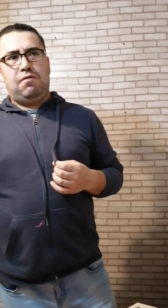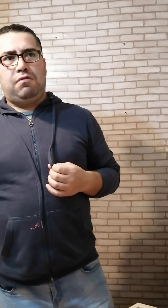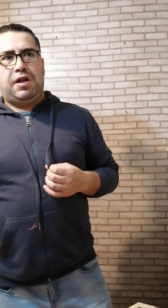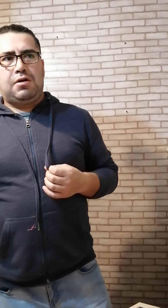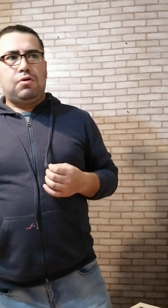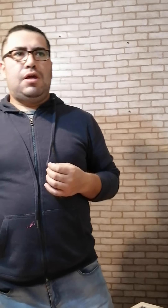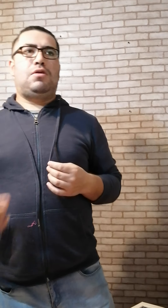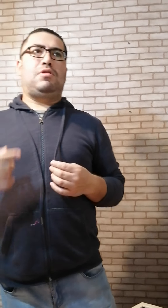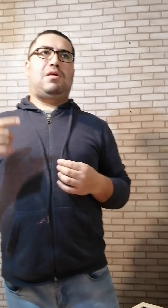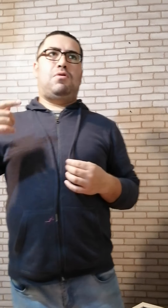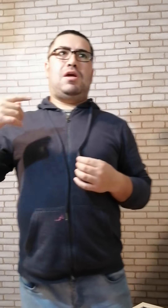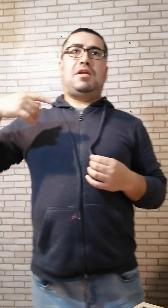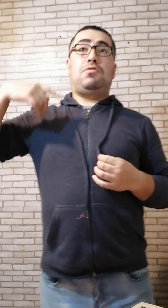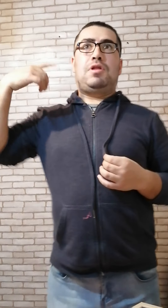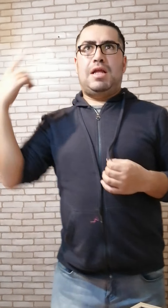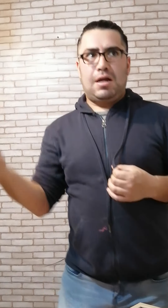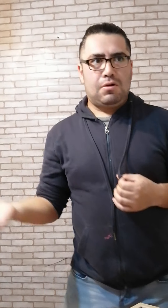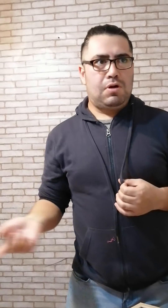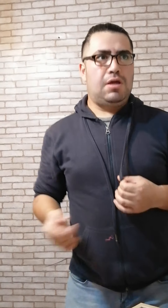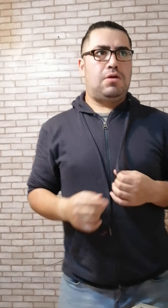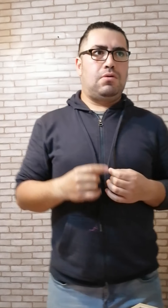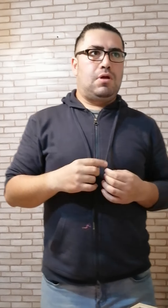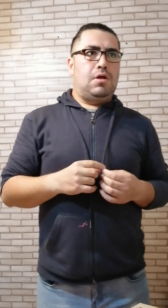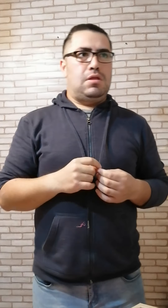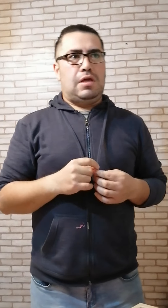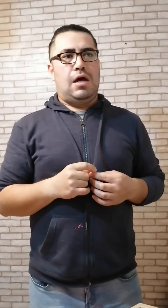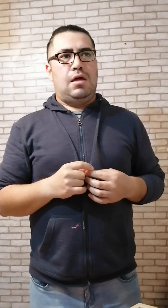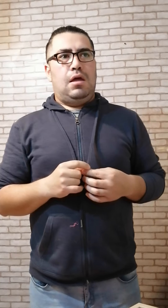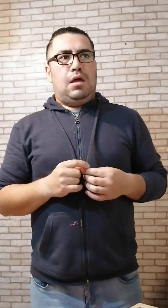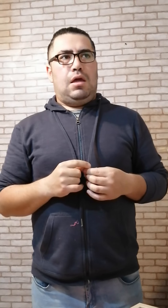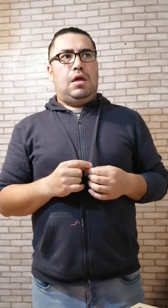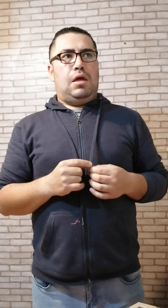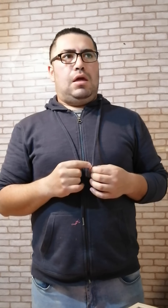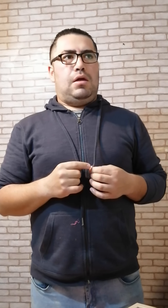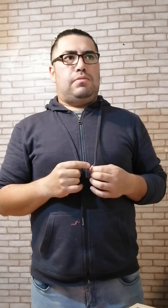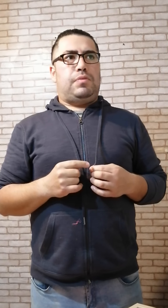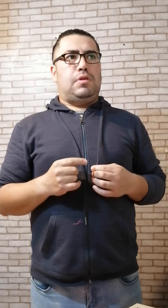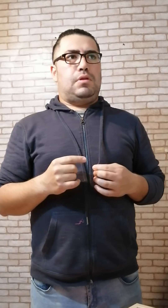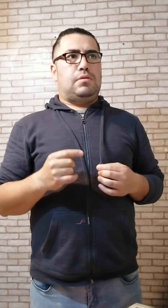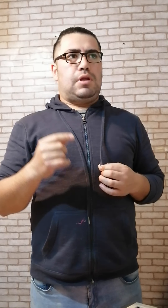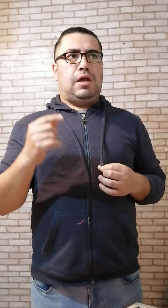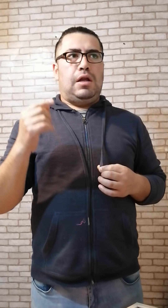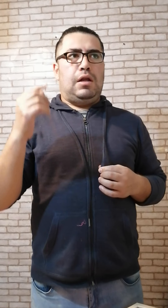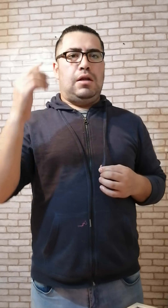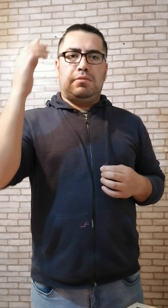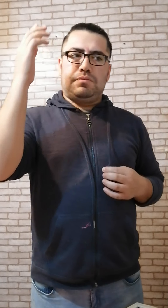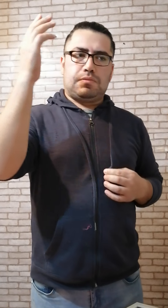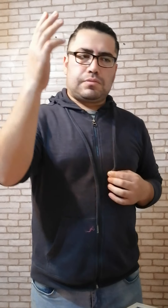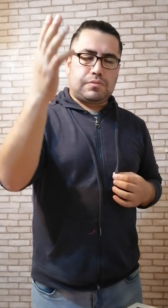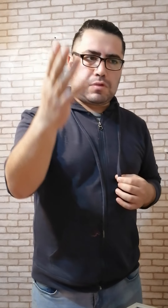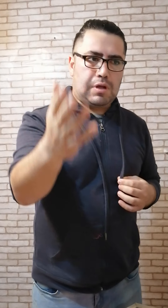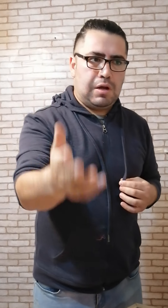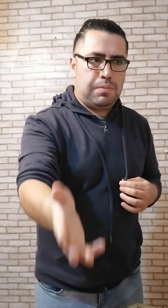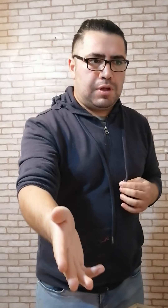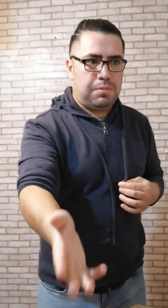volver al colegio tenemos que retornar al colegio ya él el